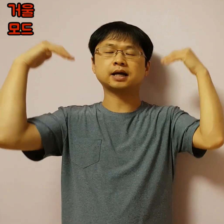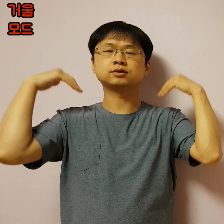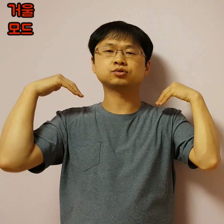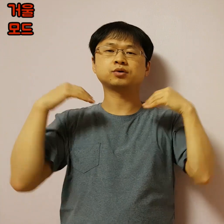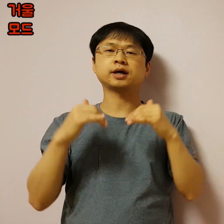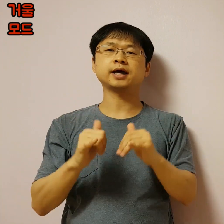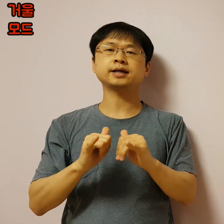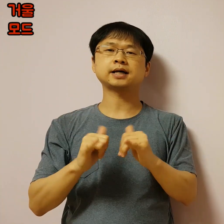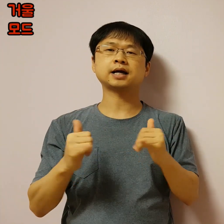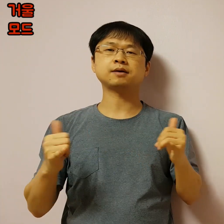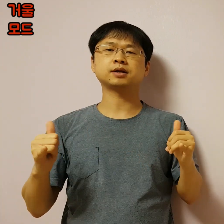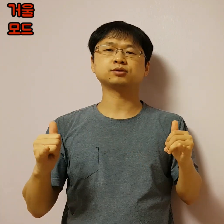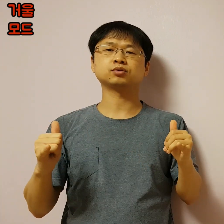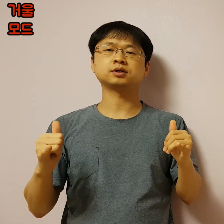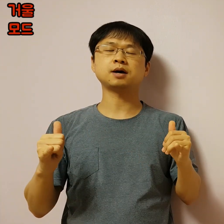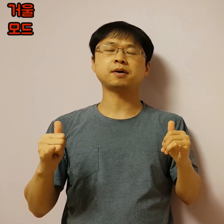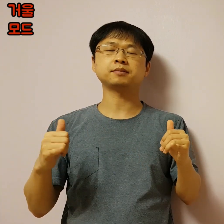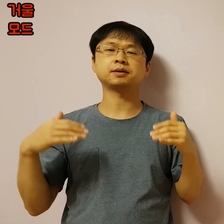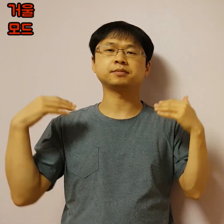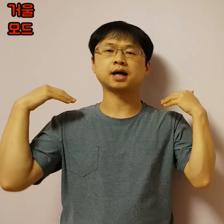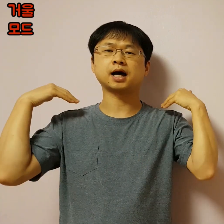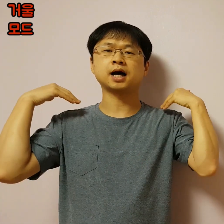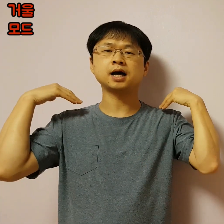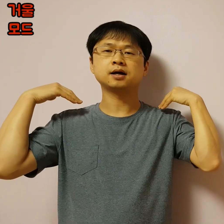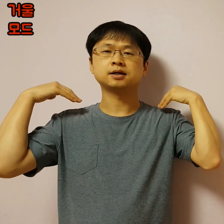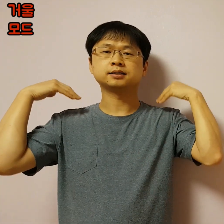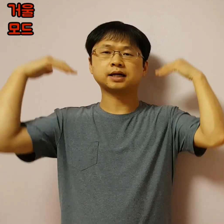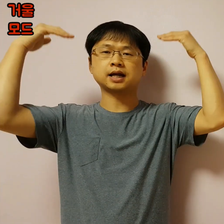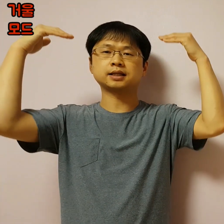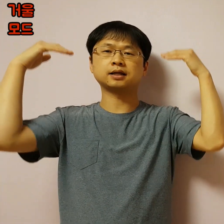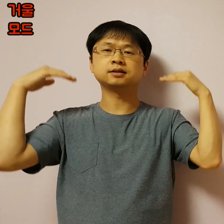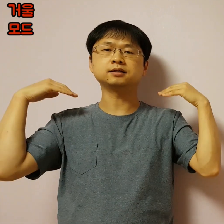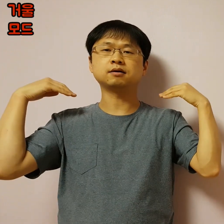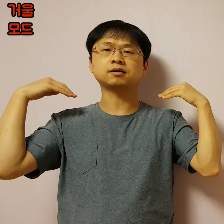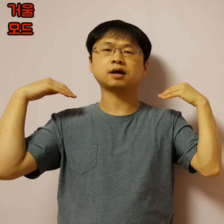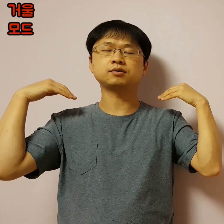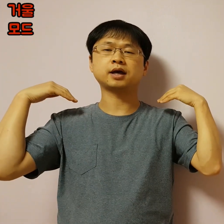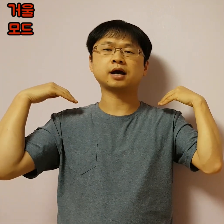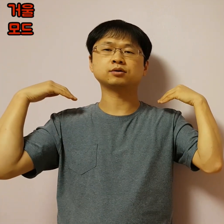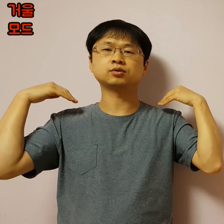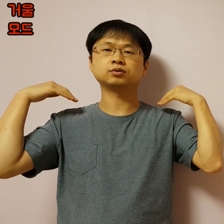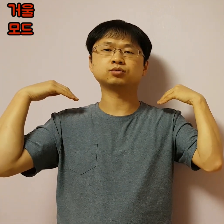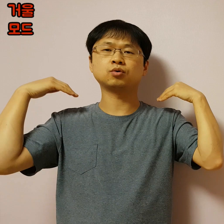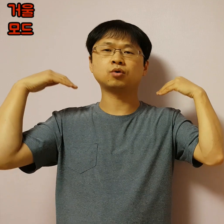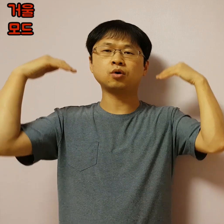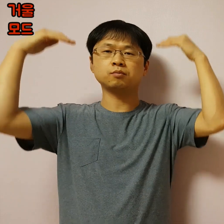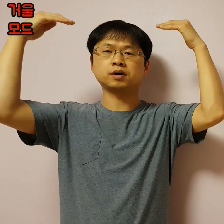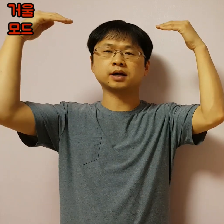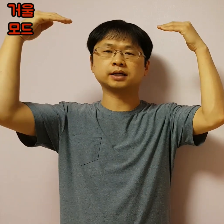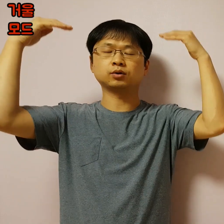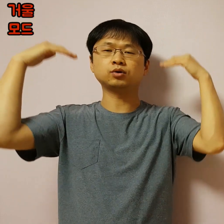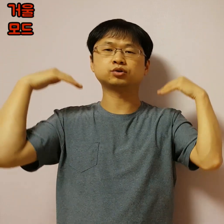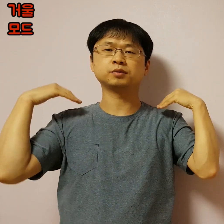자라다라는 수어에 사람이라는 수어를 합하면 됩니다. 자라다는 어깨 위에 양손을 두고 머리까지